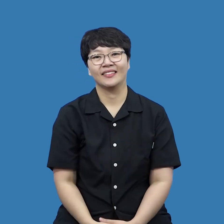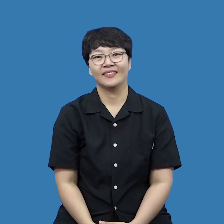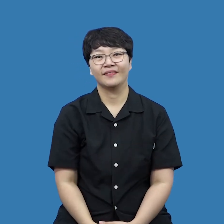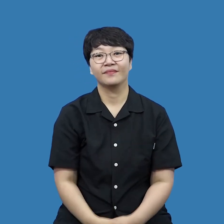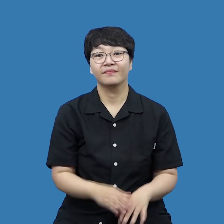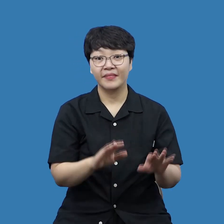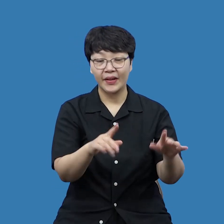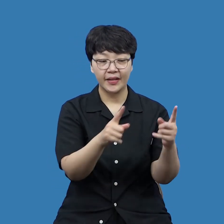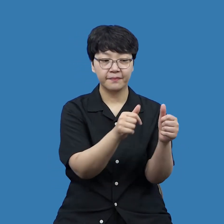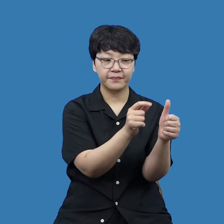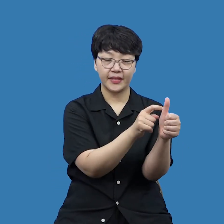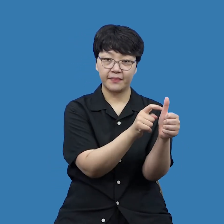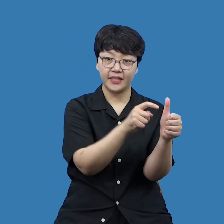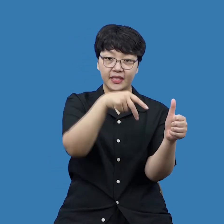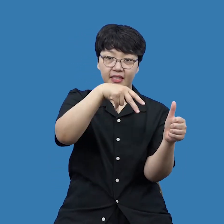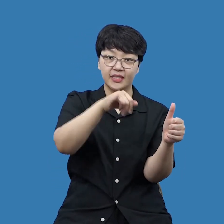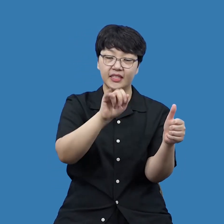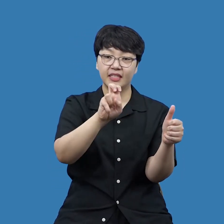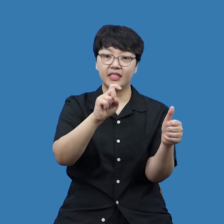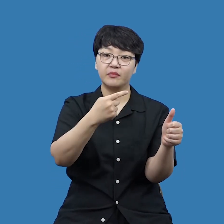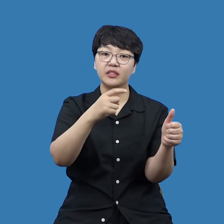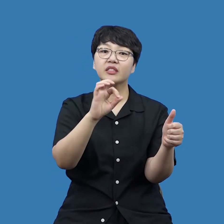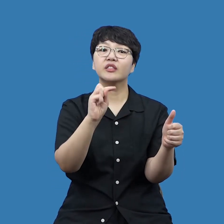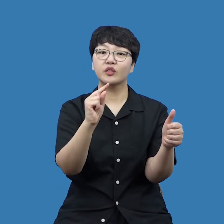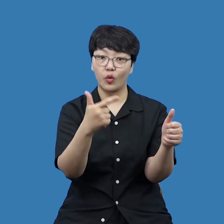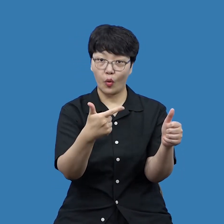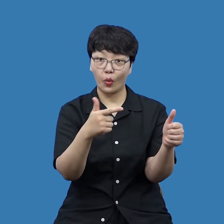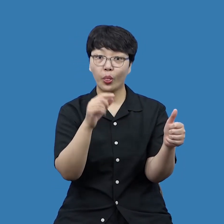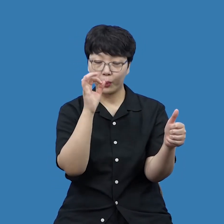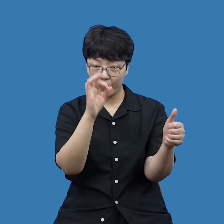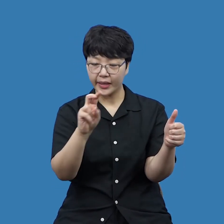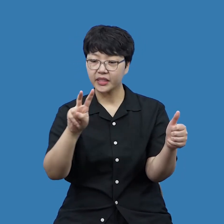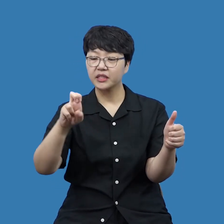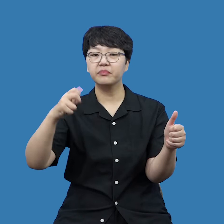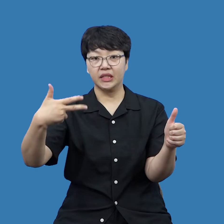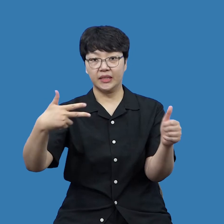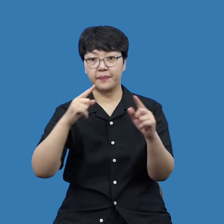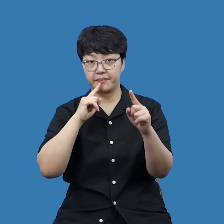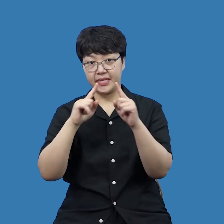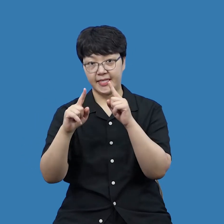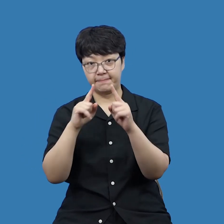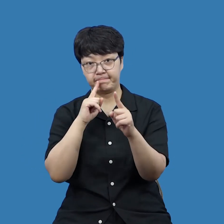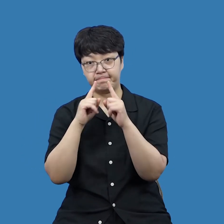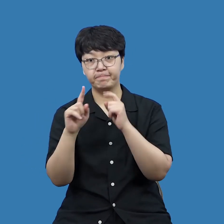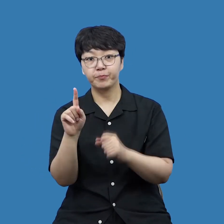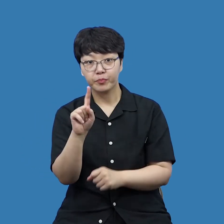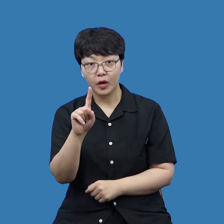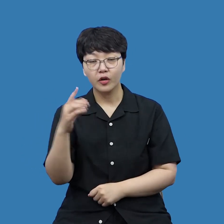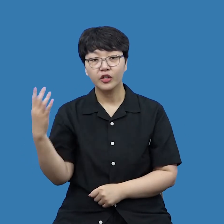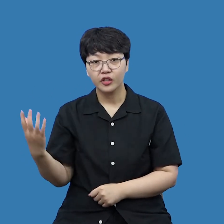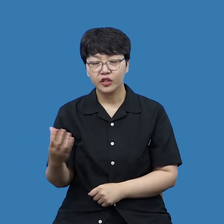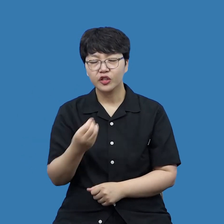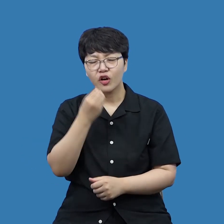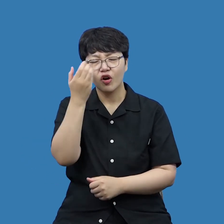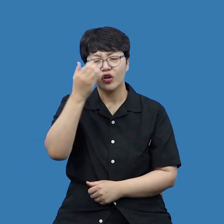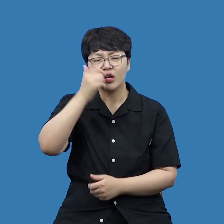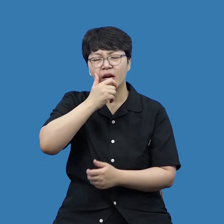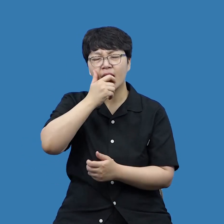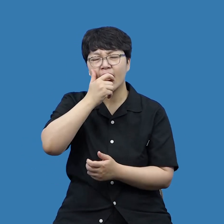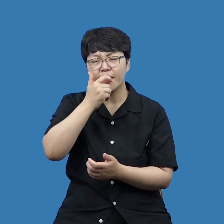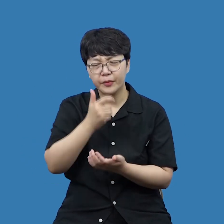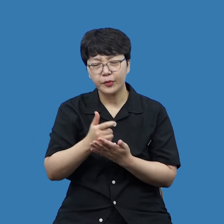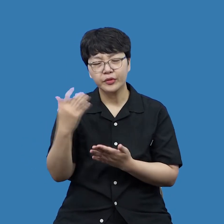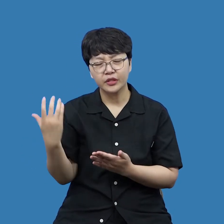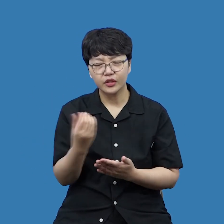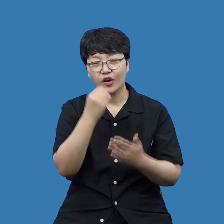다시 시몬을 증언하고 있는 27절을 보세요. 27절 이렇게 기록합니다. 성령의 감동으로